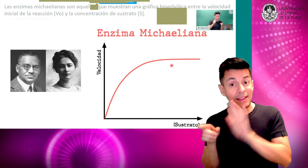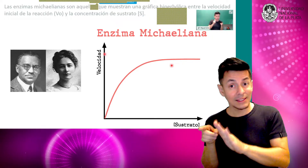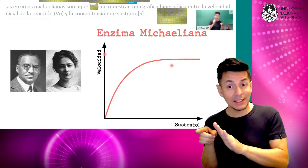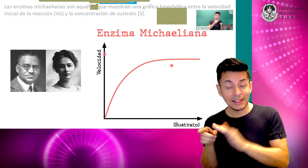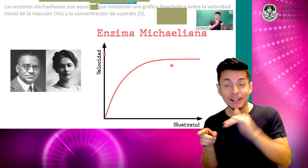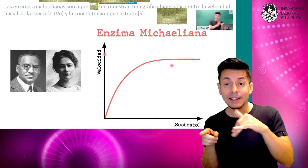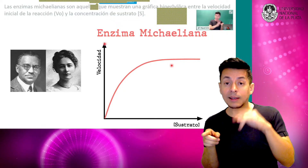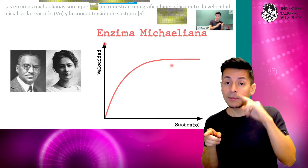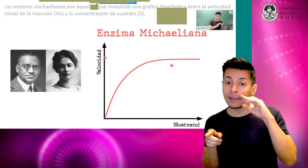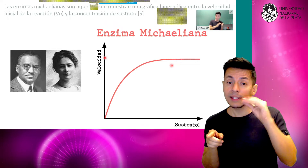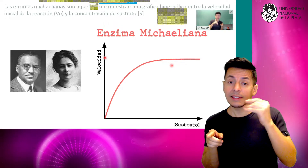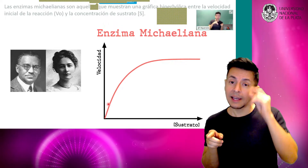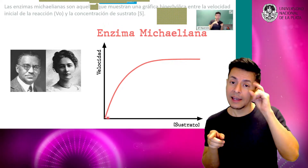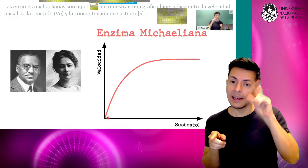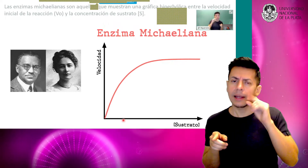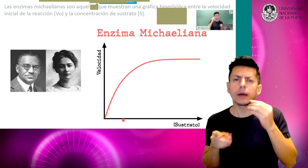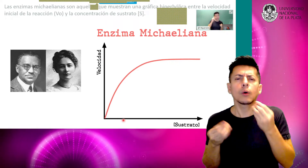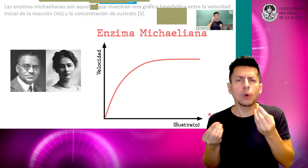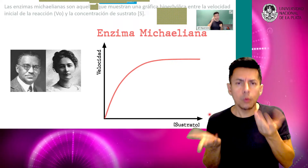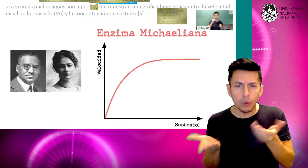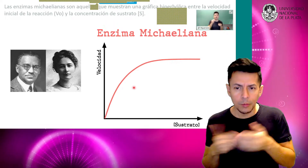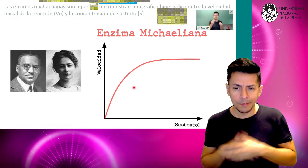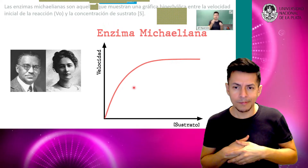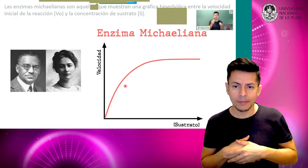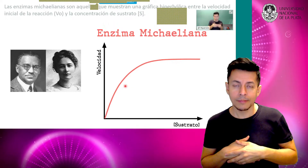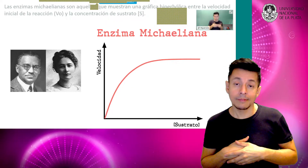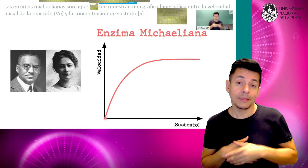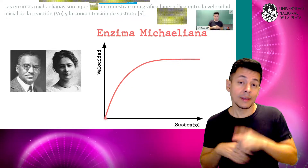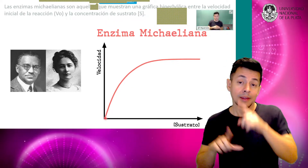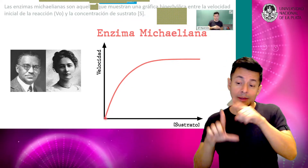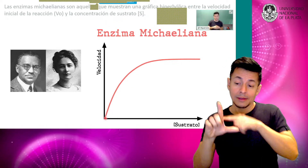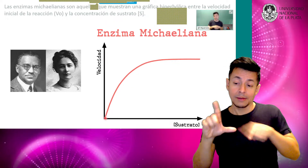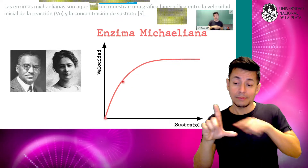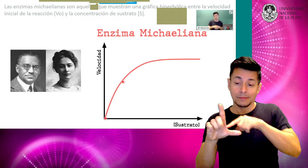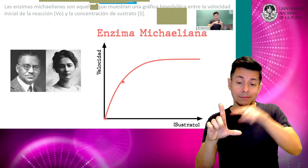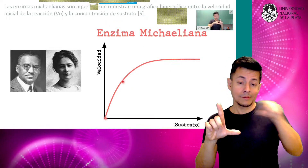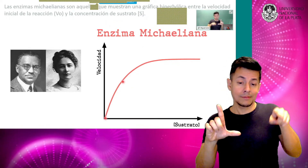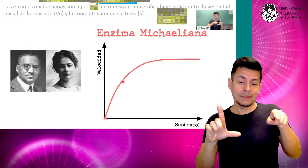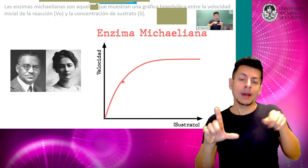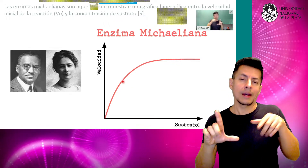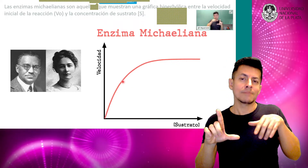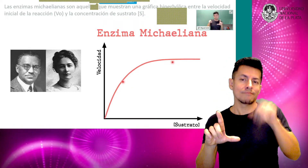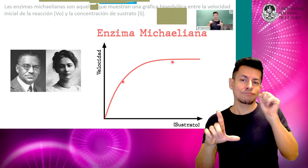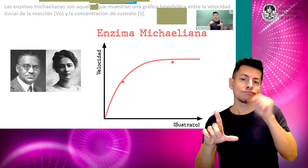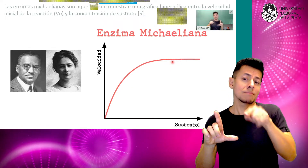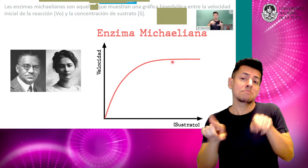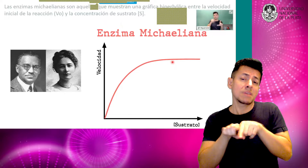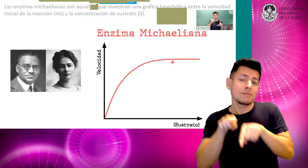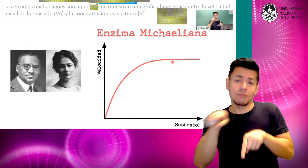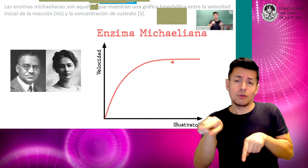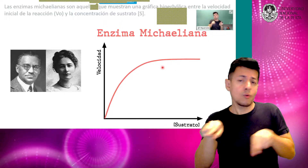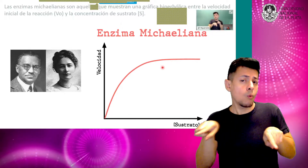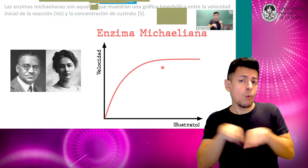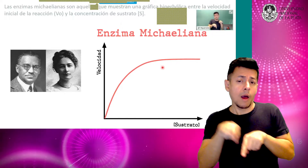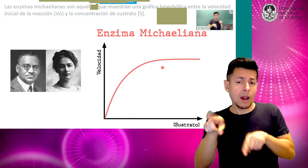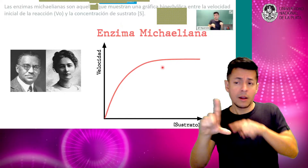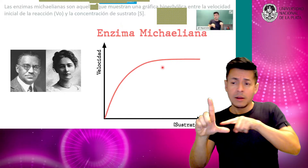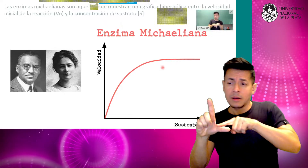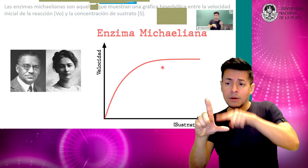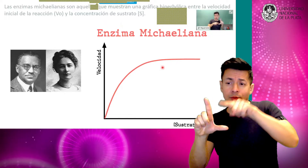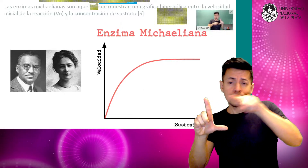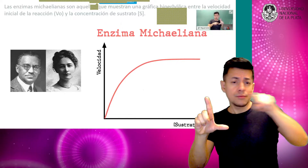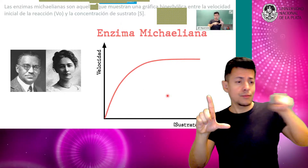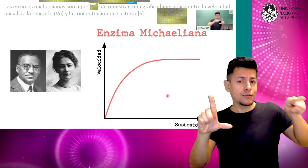porque les van a mostrar este tipo de gráfico y va a haber una curva así, como las que están viendo en rojo acá. Si ven